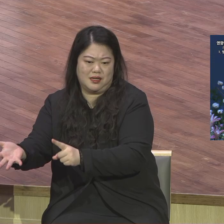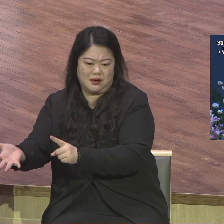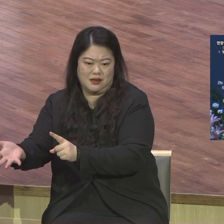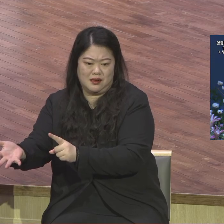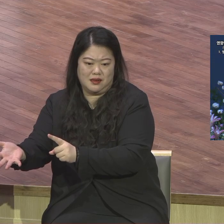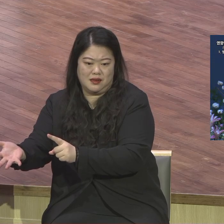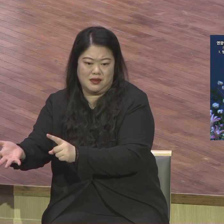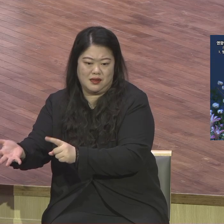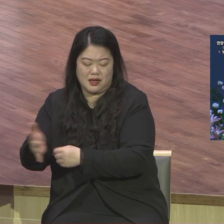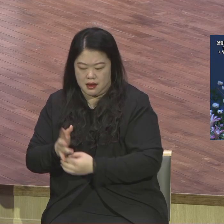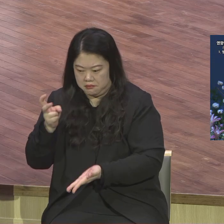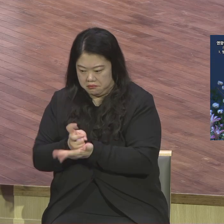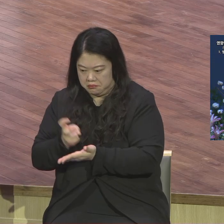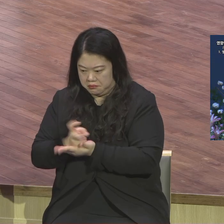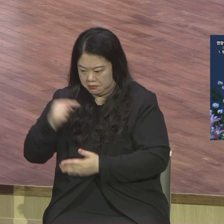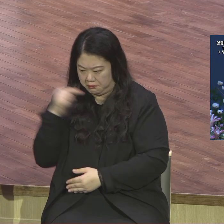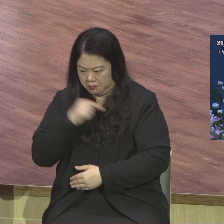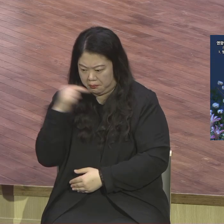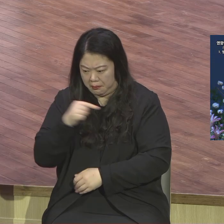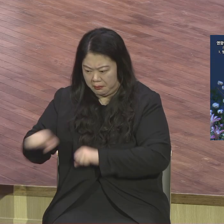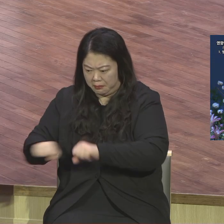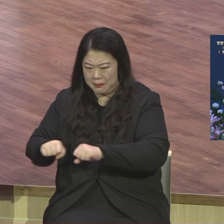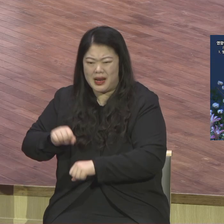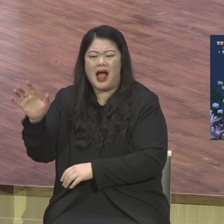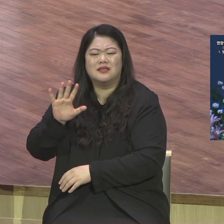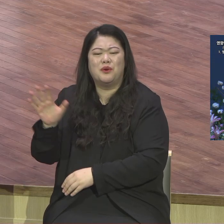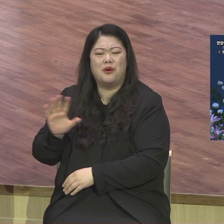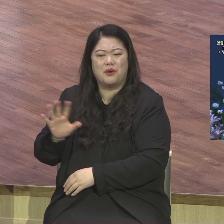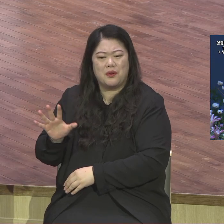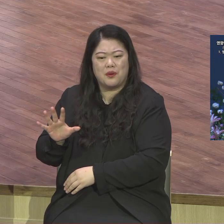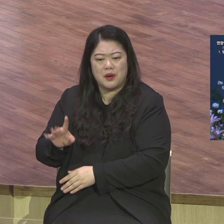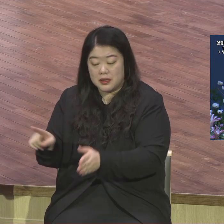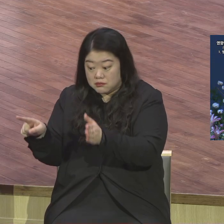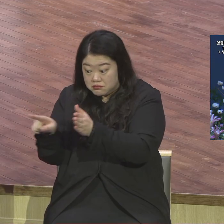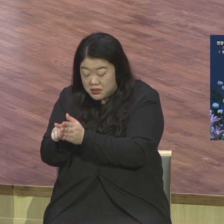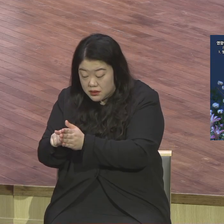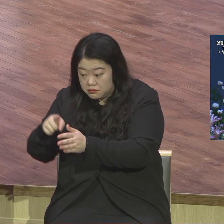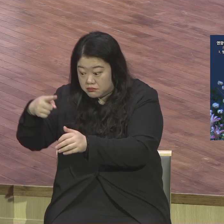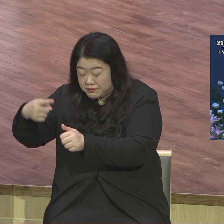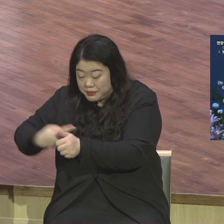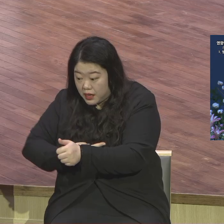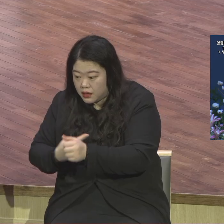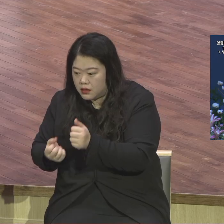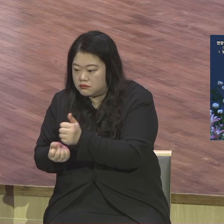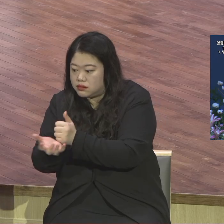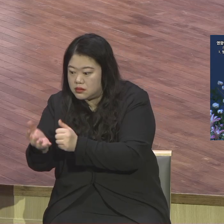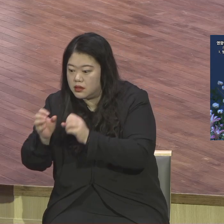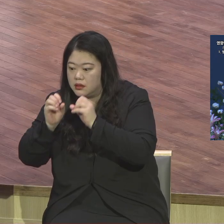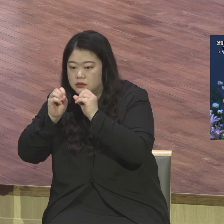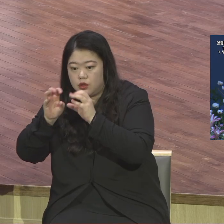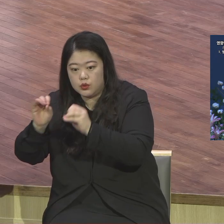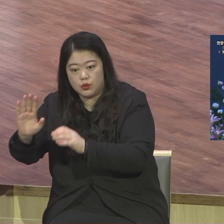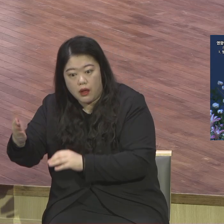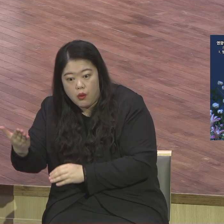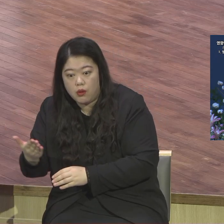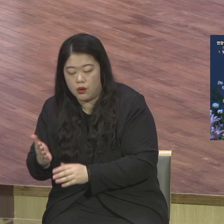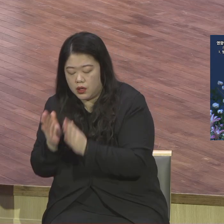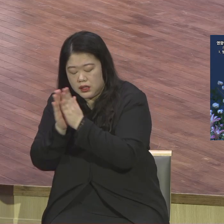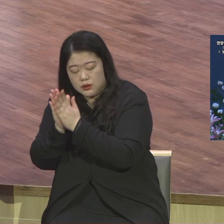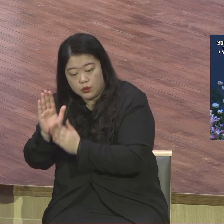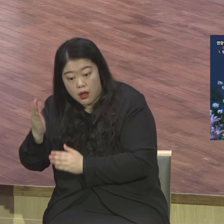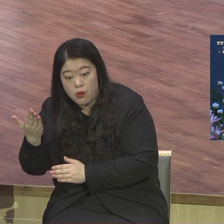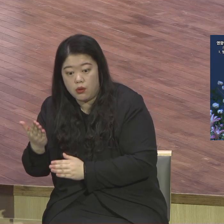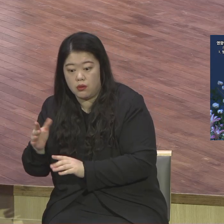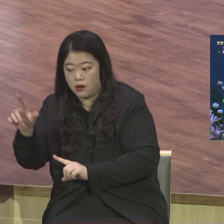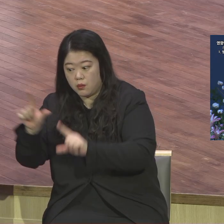예수 그리스도를 믿음으로 어렵다함을 얻은 자들은 행함을 통해서 그 믿음을